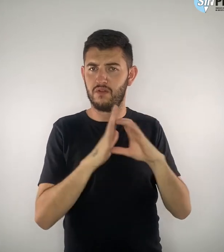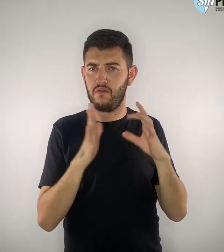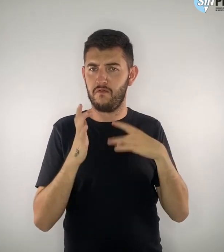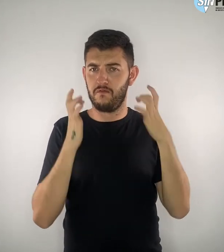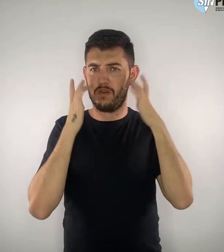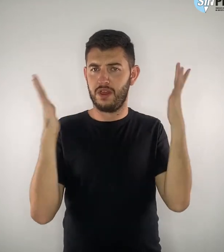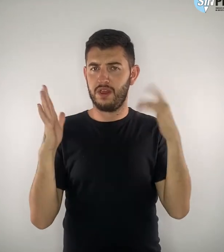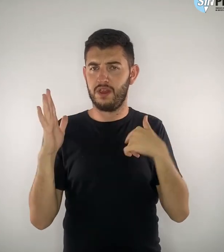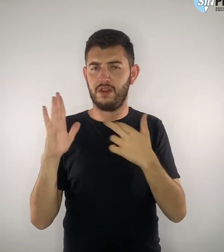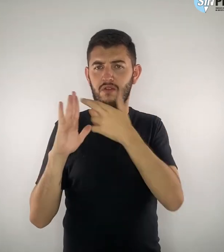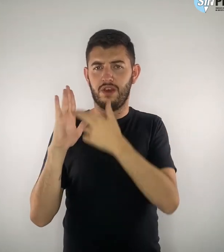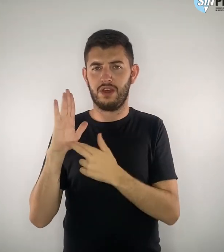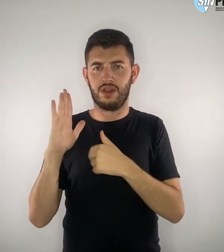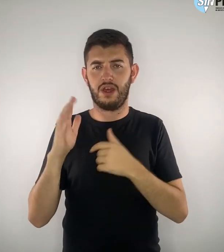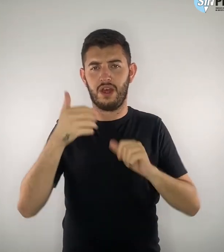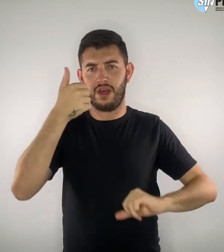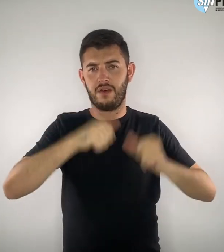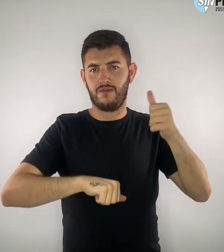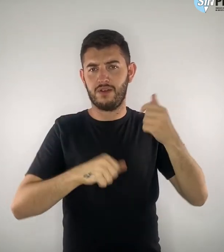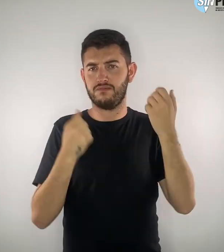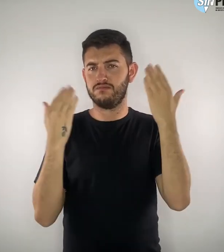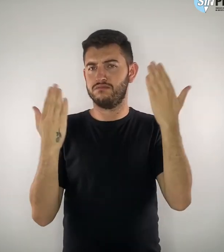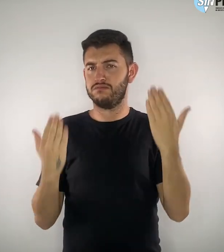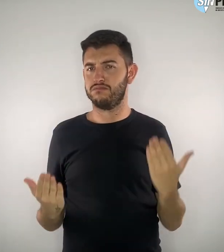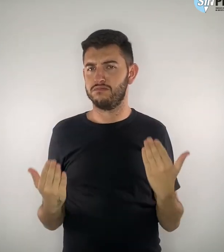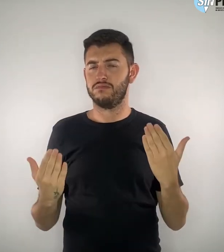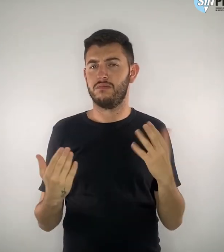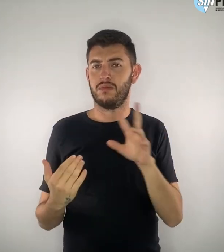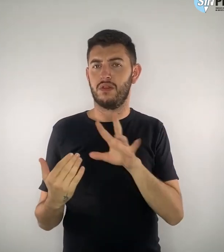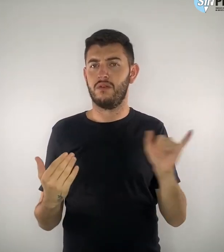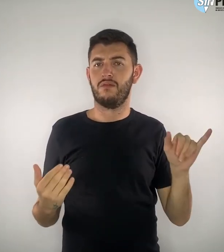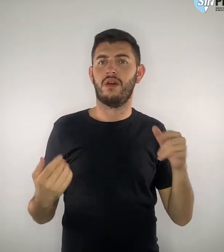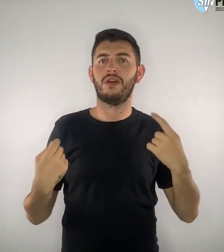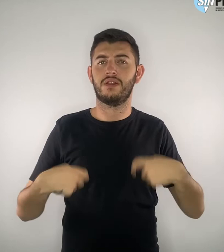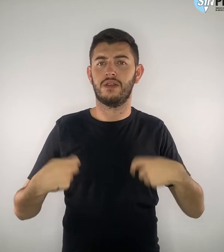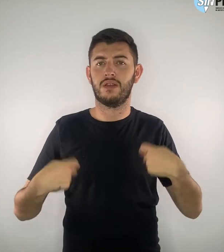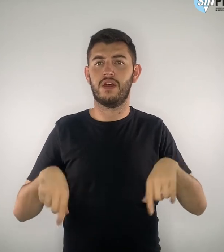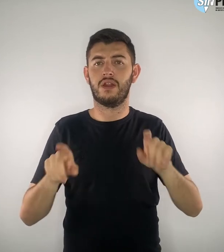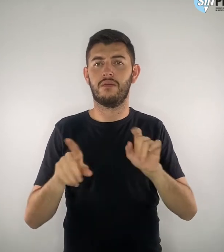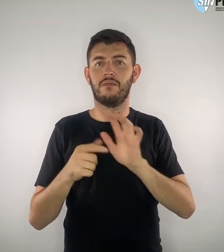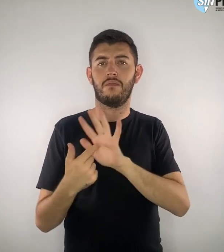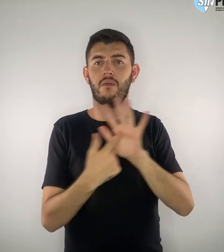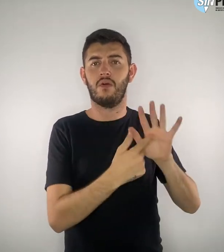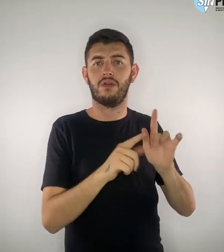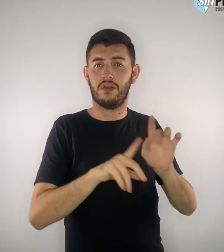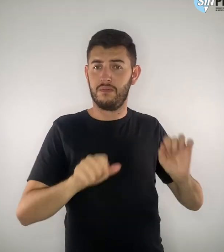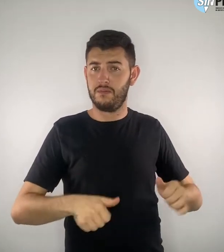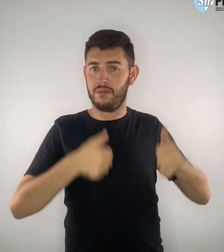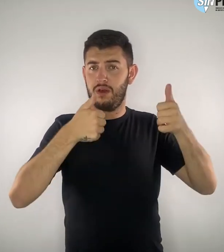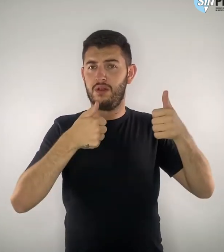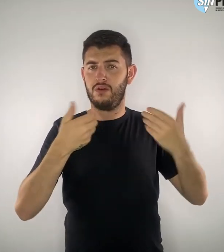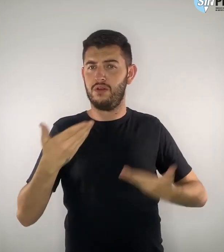critérios avaliativos duvidosos, vai necessariamente resultar em melhoria na prestação do serviço